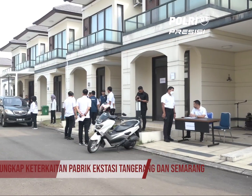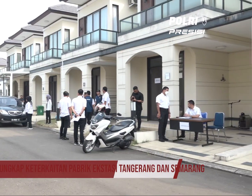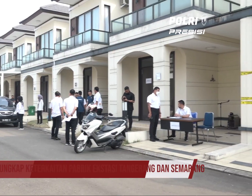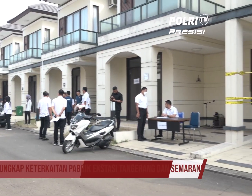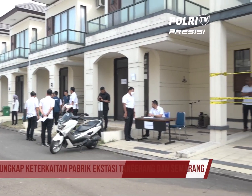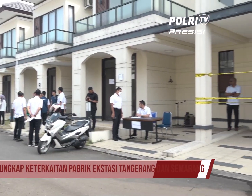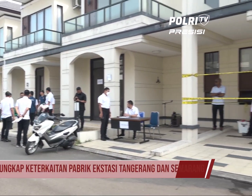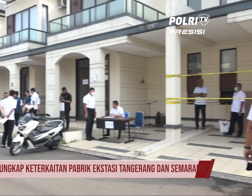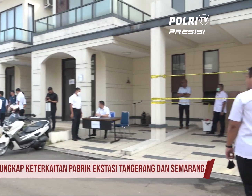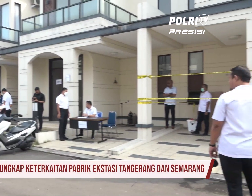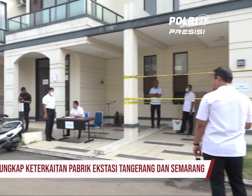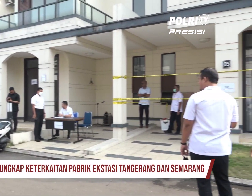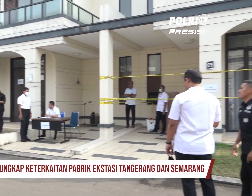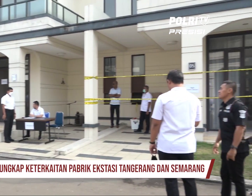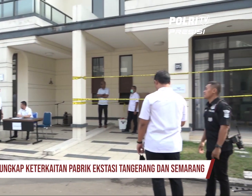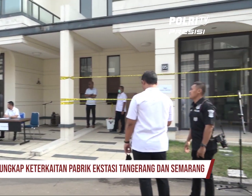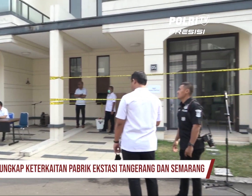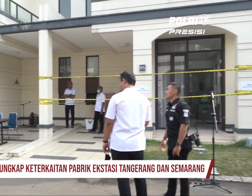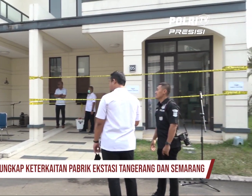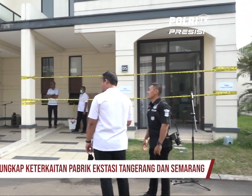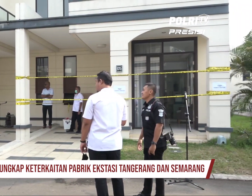Kemudian fakta selanjutnya